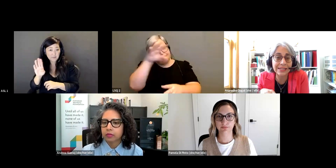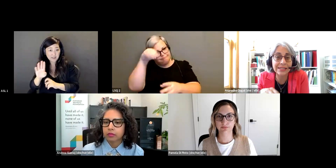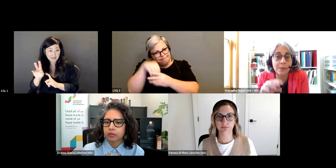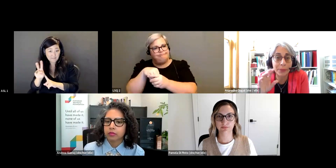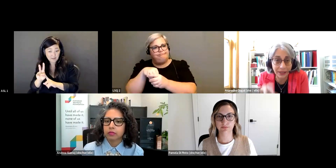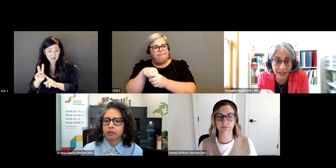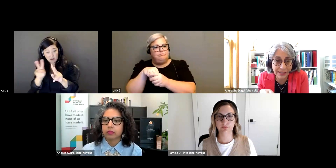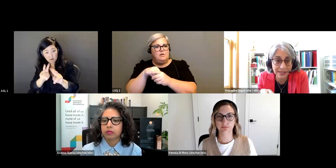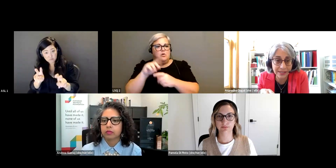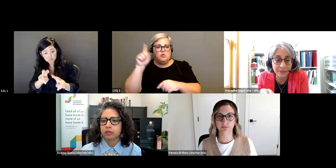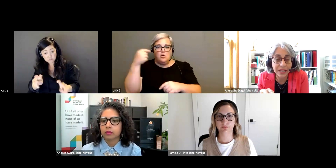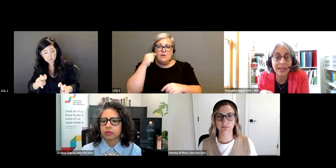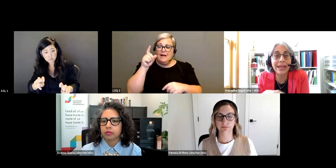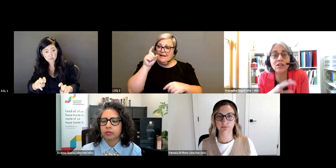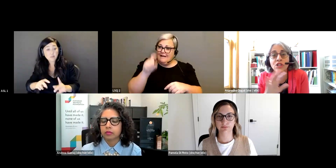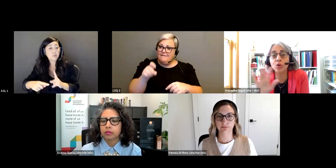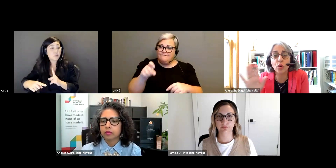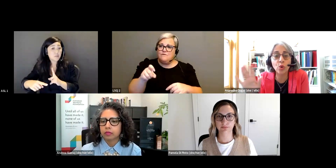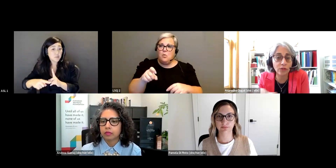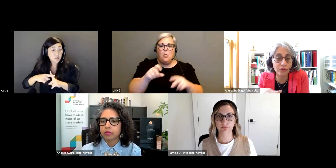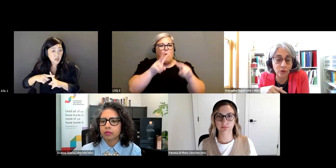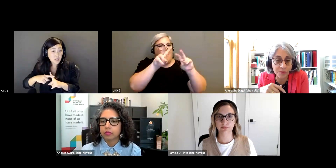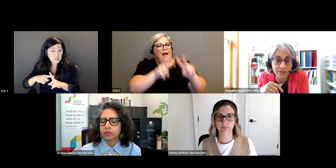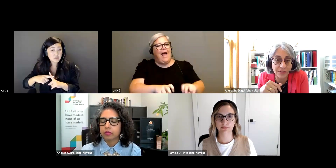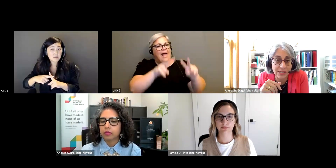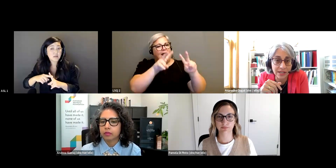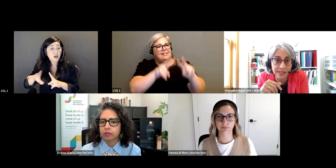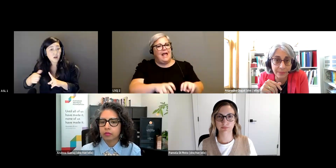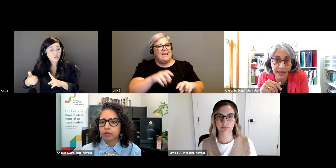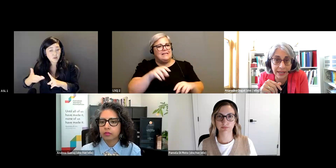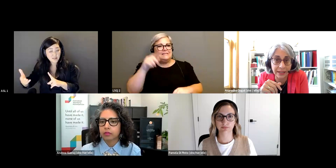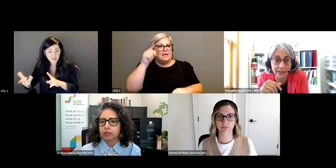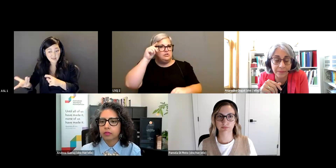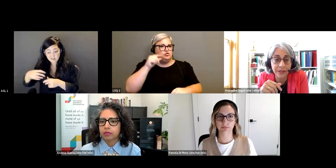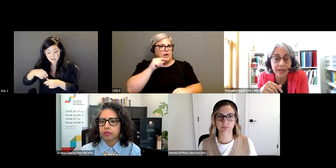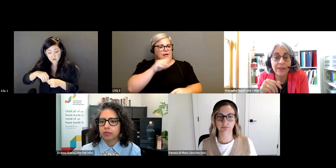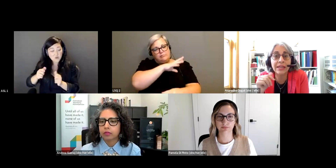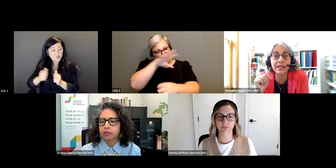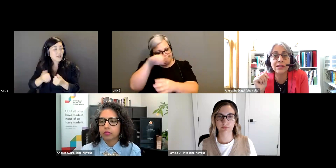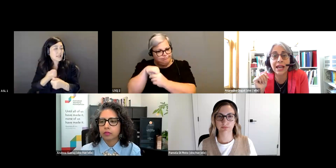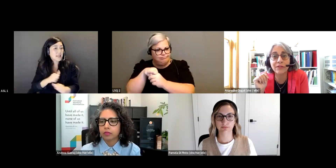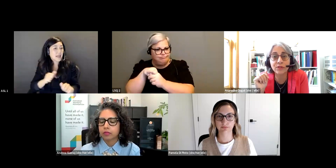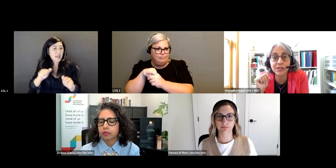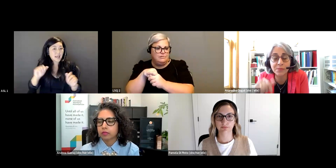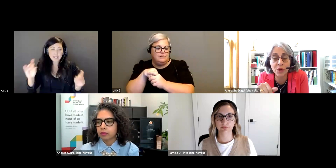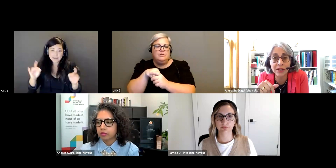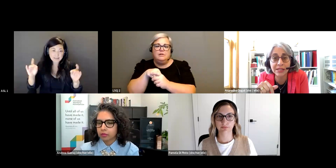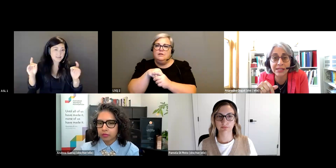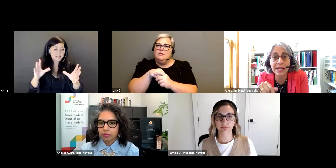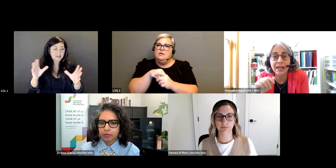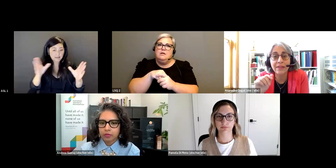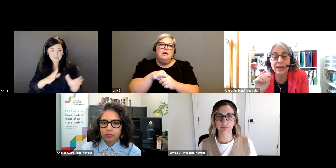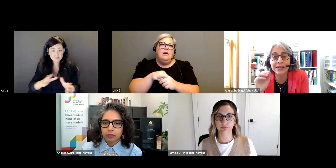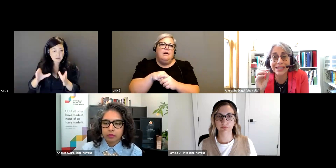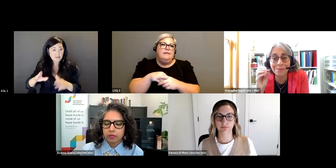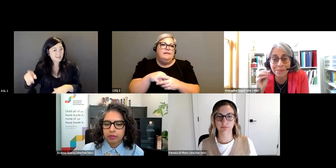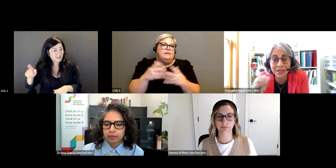Les gouvernements doivent intégrer des analyses genrées dans